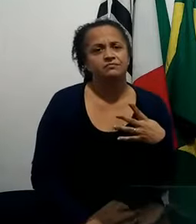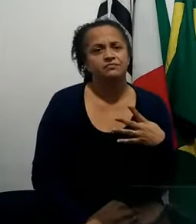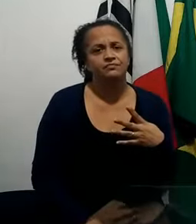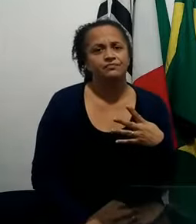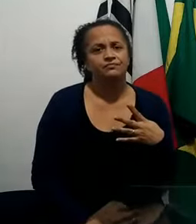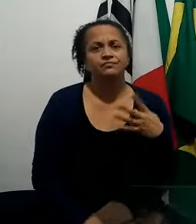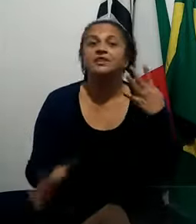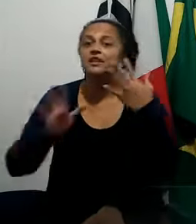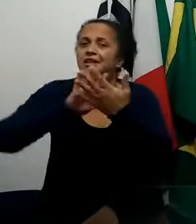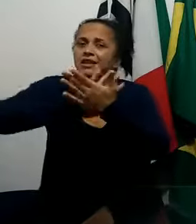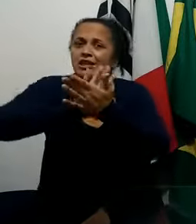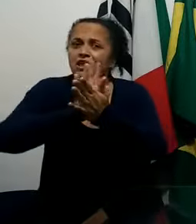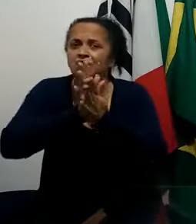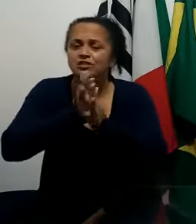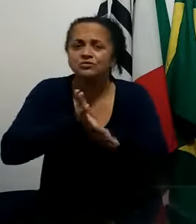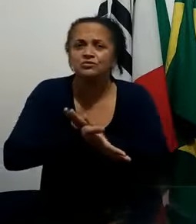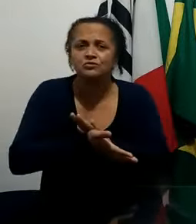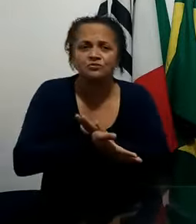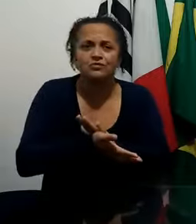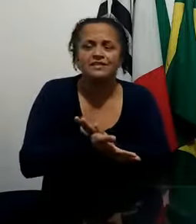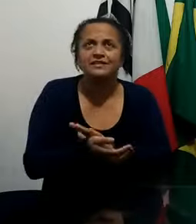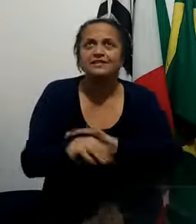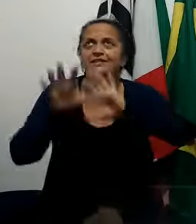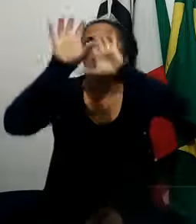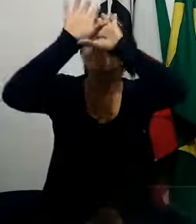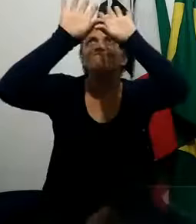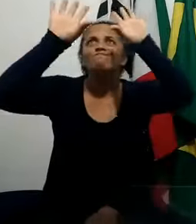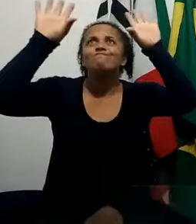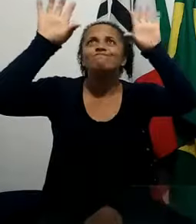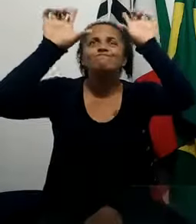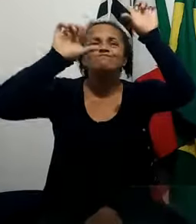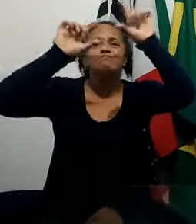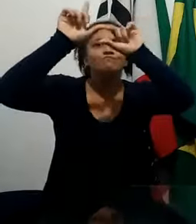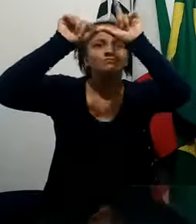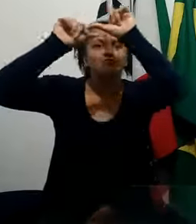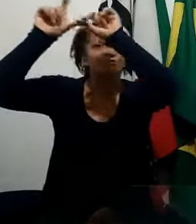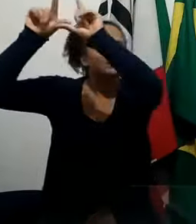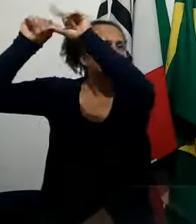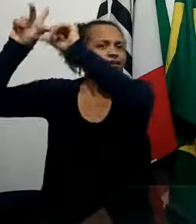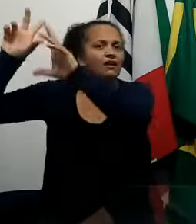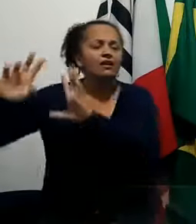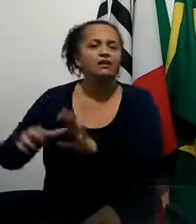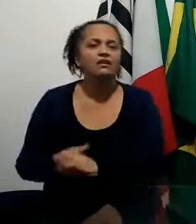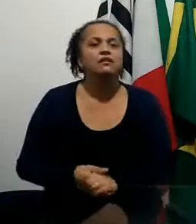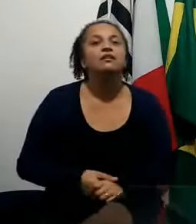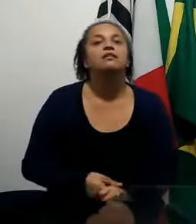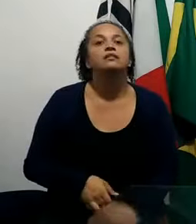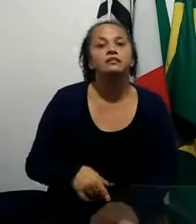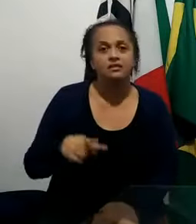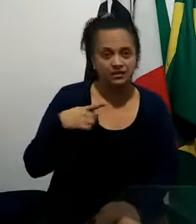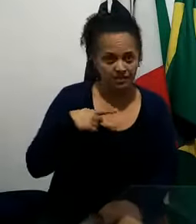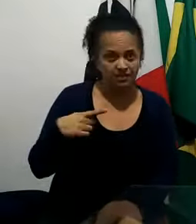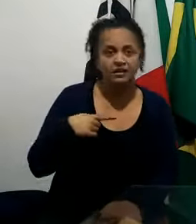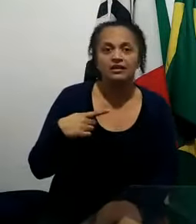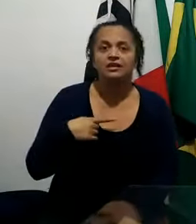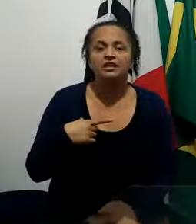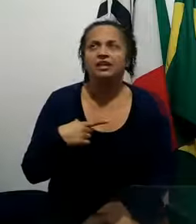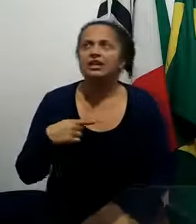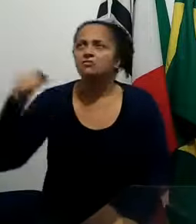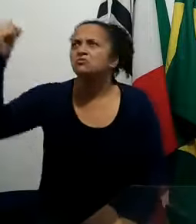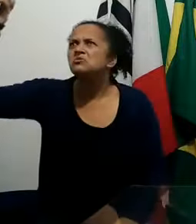Devastação astrológica agora. Capítulo 8, verso 12. Foi ferida a 1/3 do